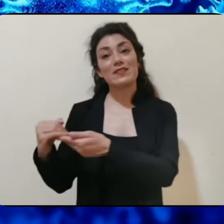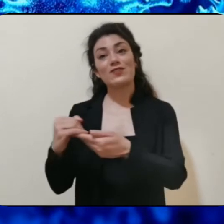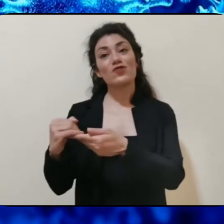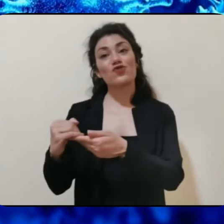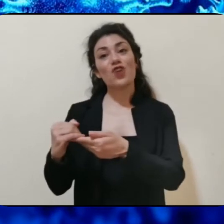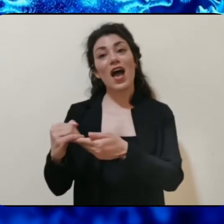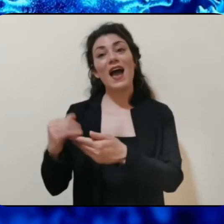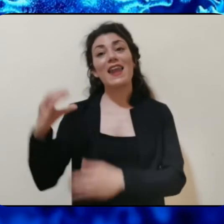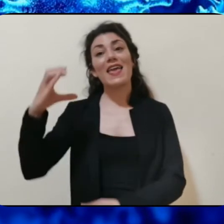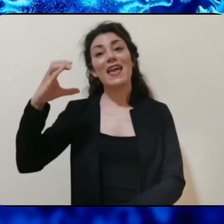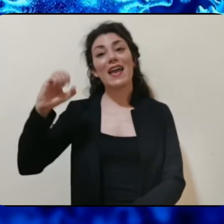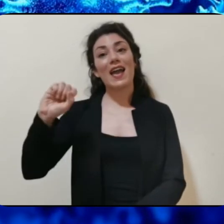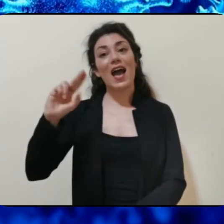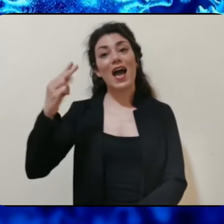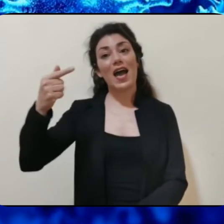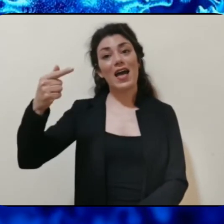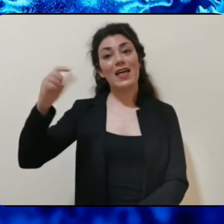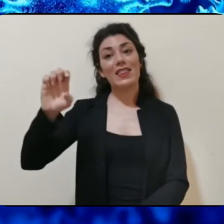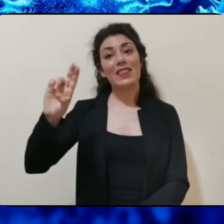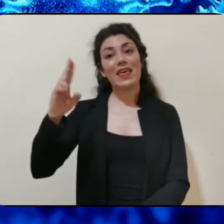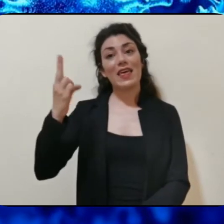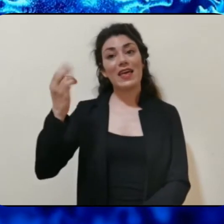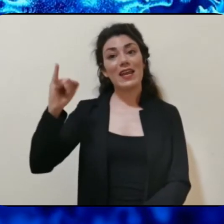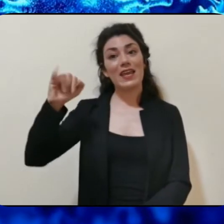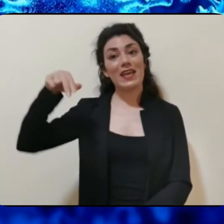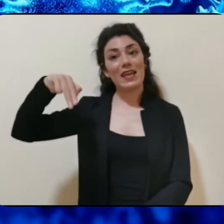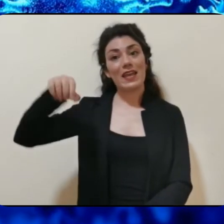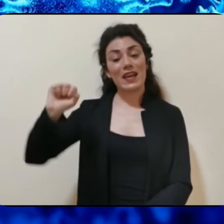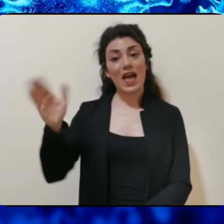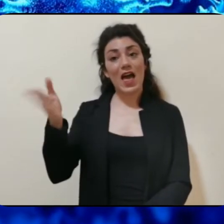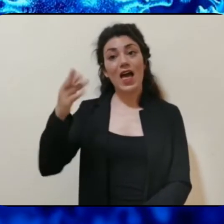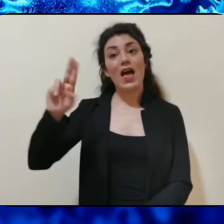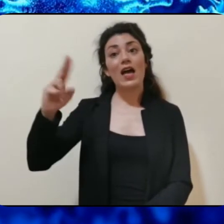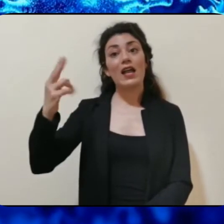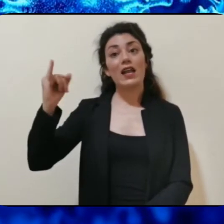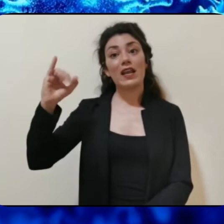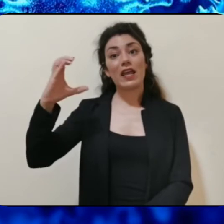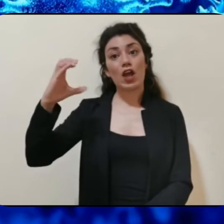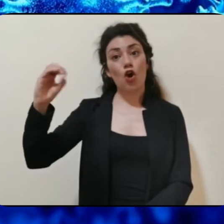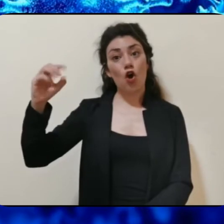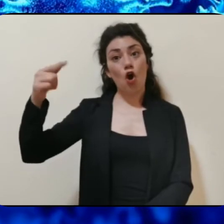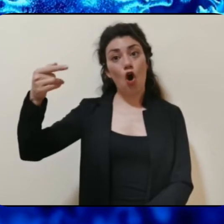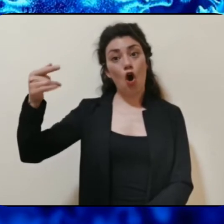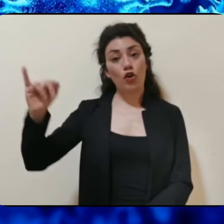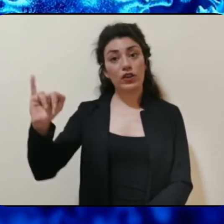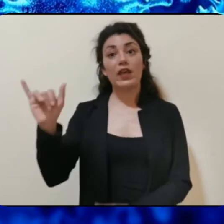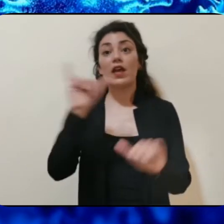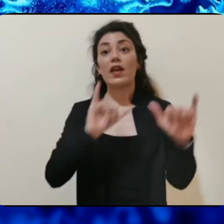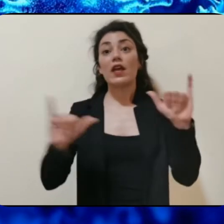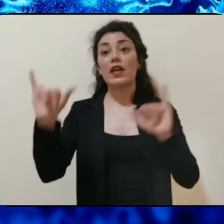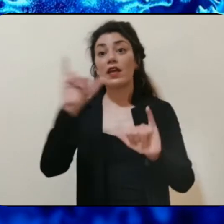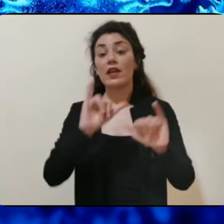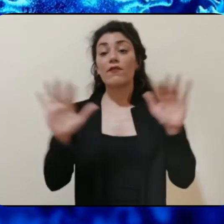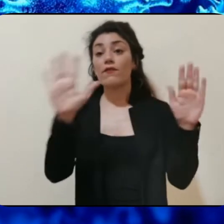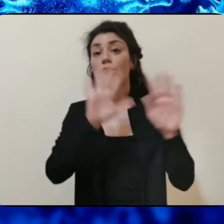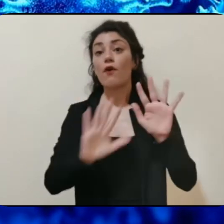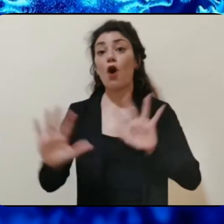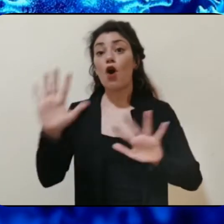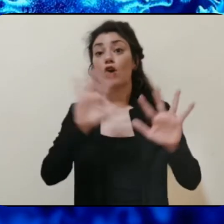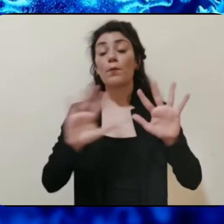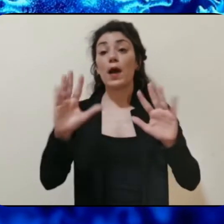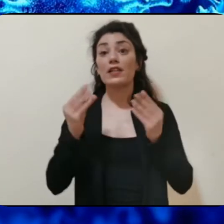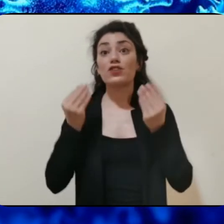Caterina Riccotti per dare alcune informazioni importanti ai cittadini e ai cittadini che hanno maggiori difficoltà